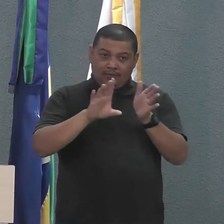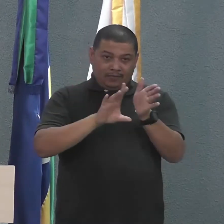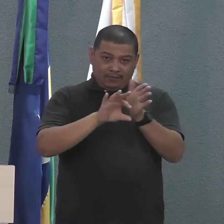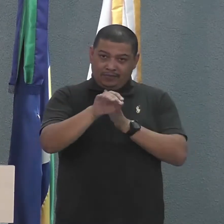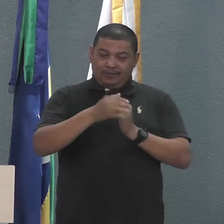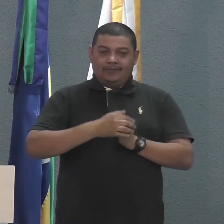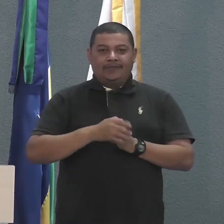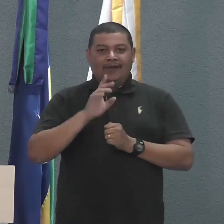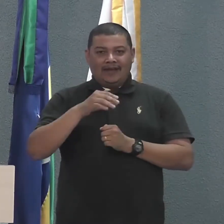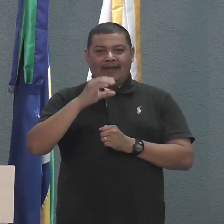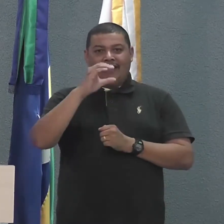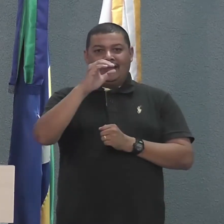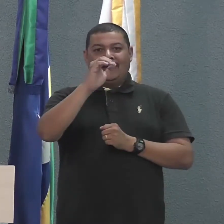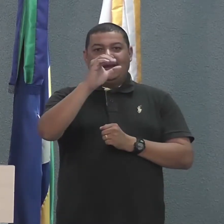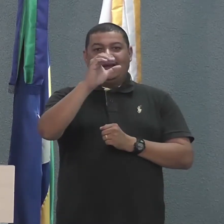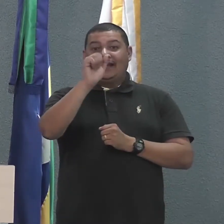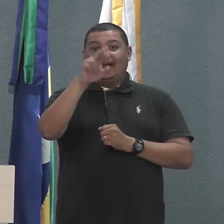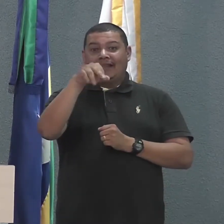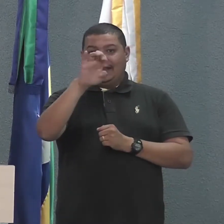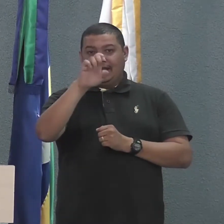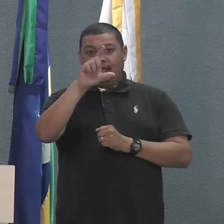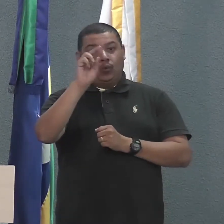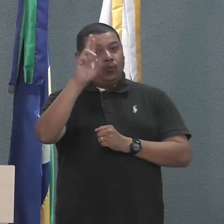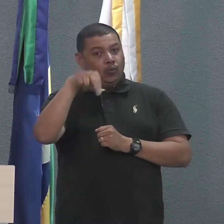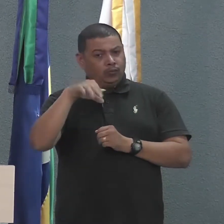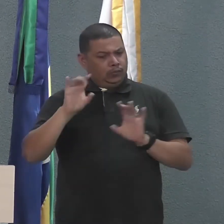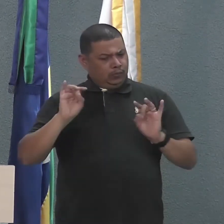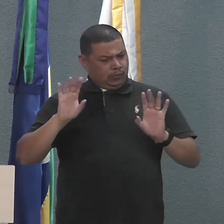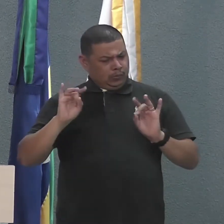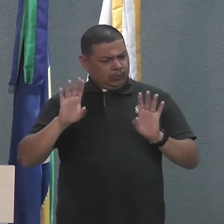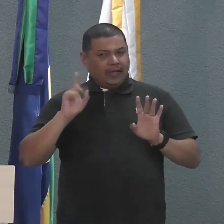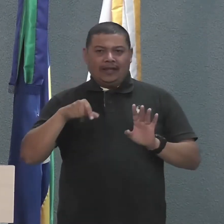Canelon, Robustas Amazônico, né?